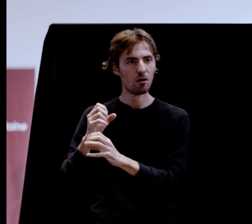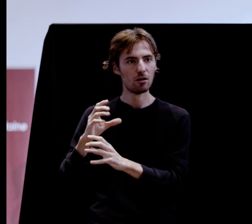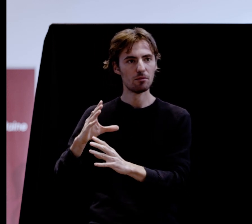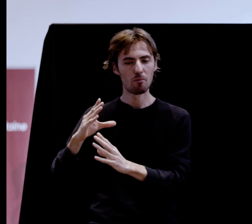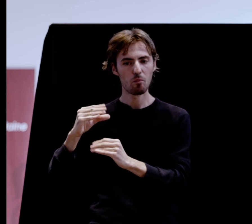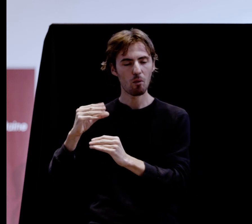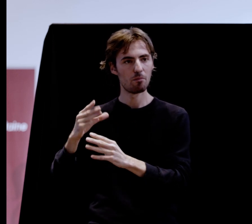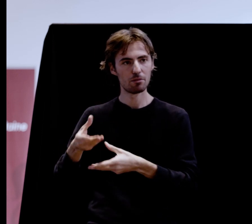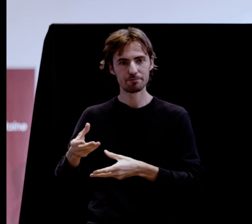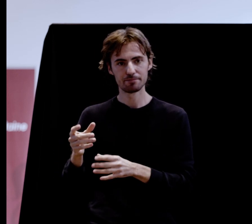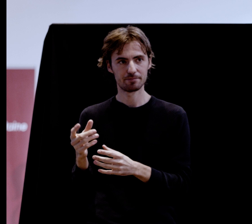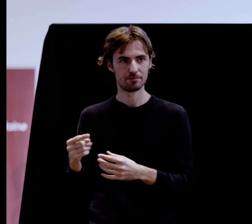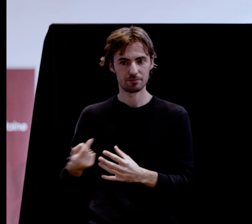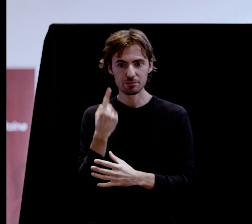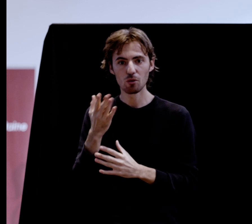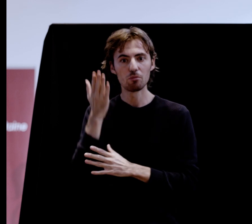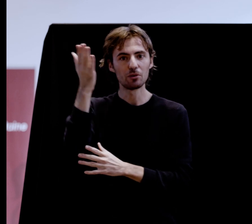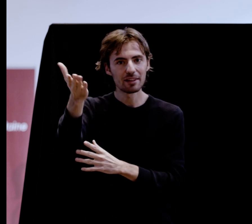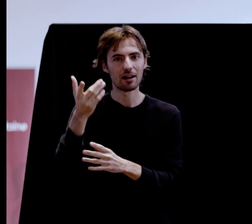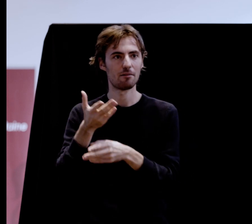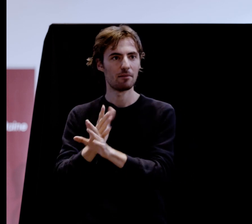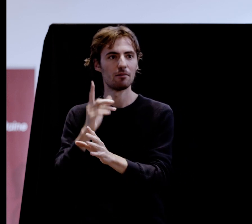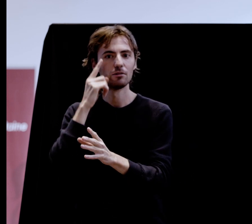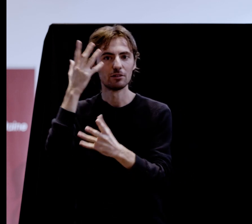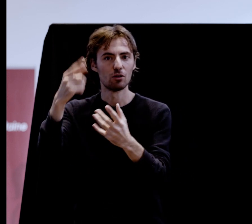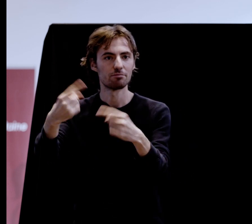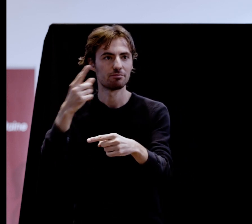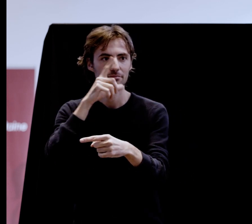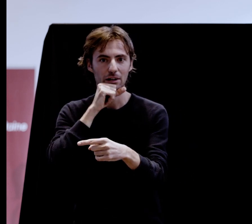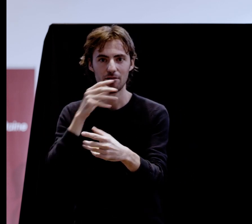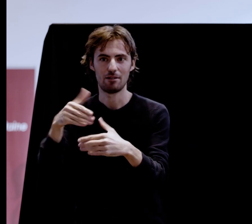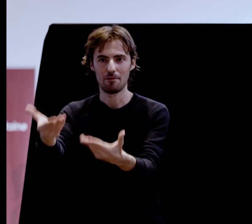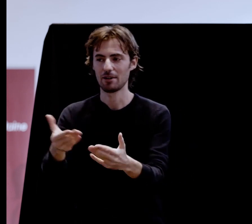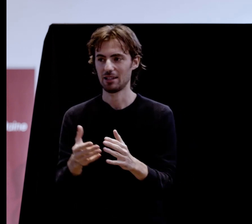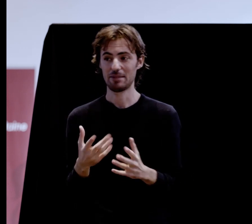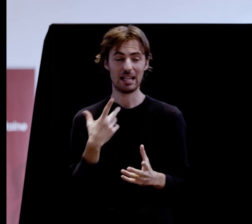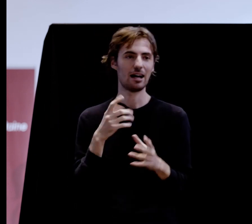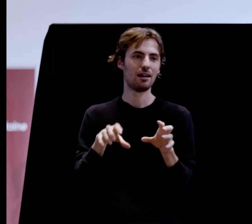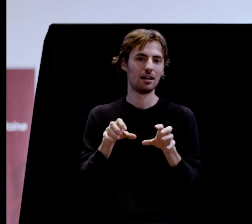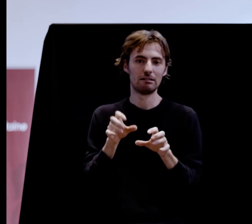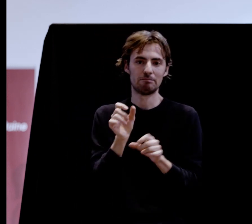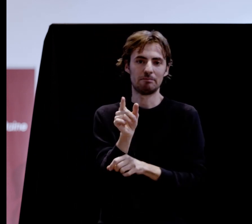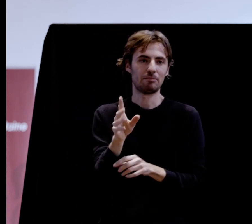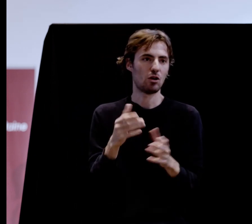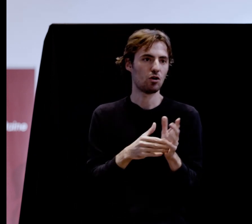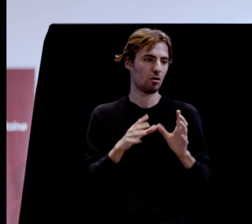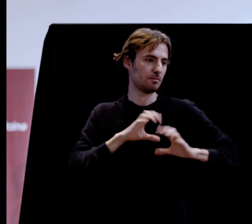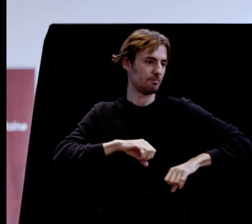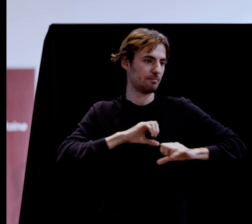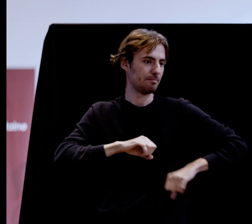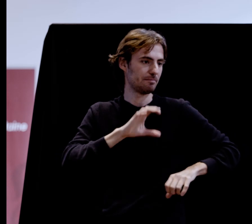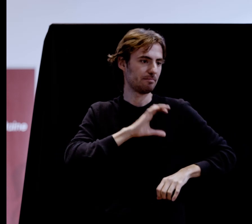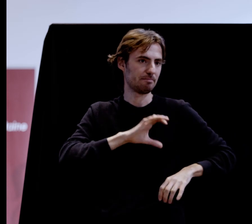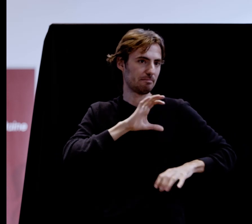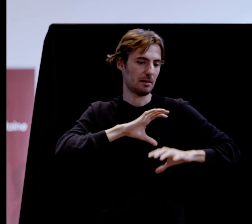pour augmenter la fertilité ultérieure. Mais ces traitements sont encore expérimentaux. On ne sait pas